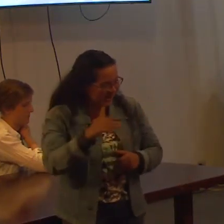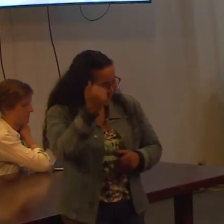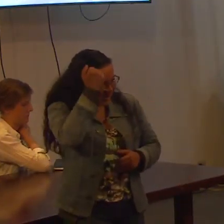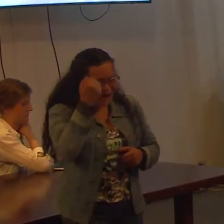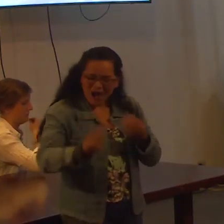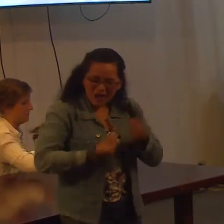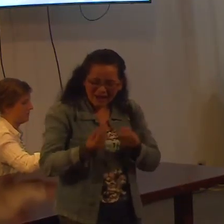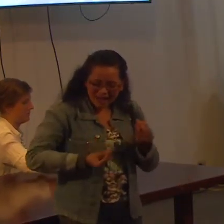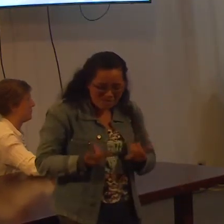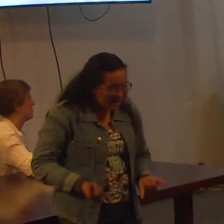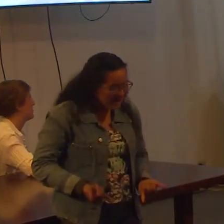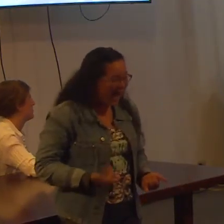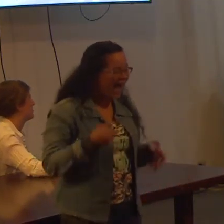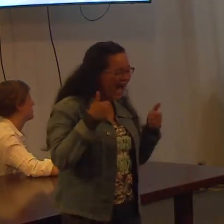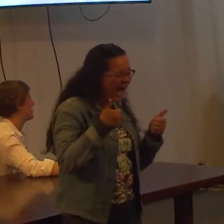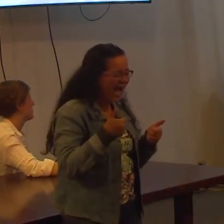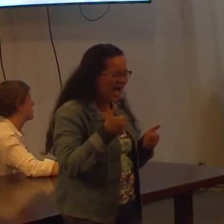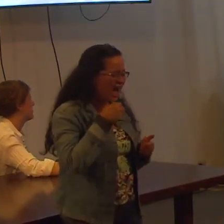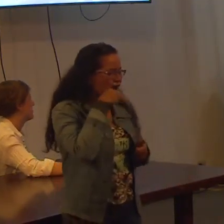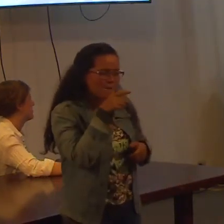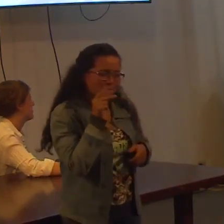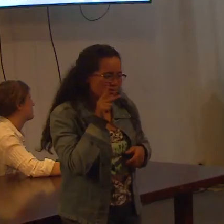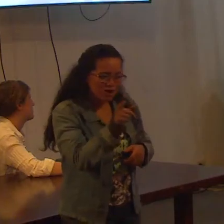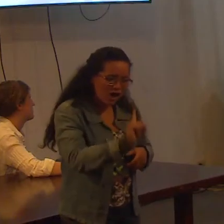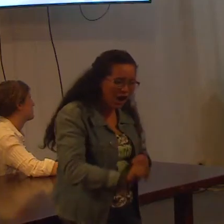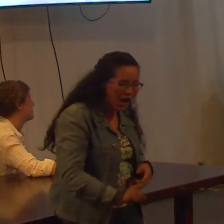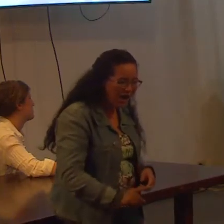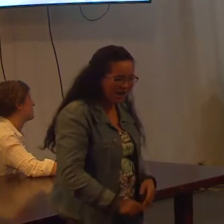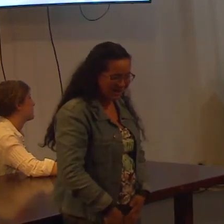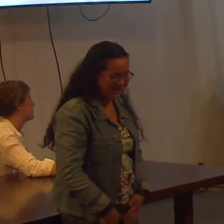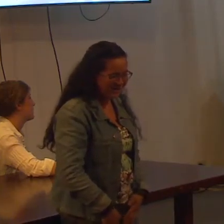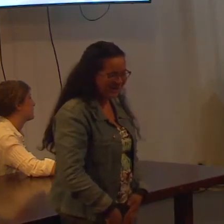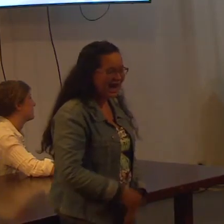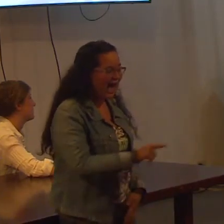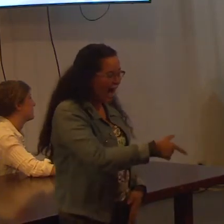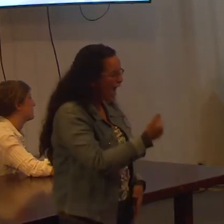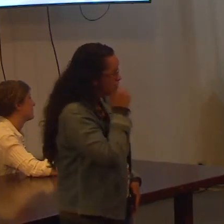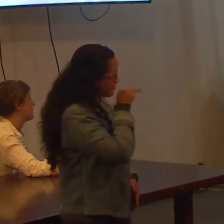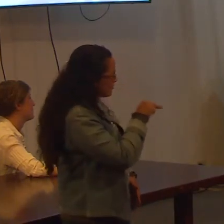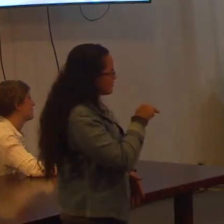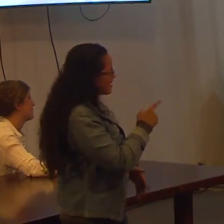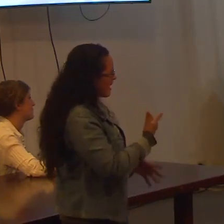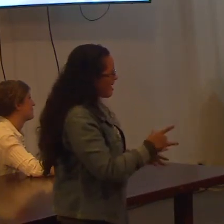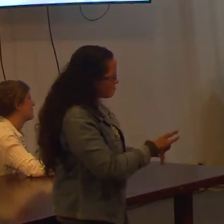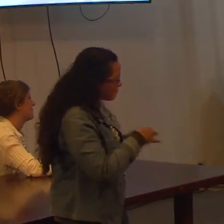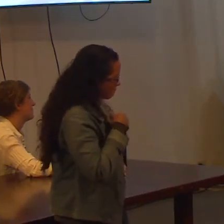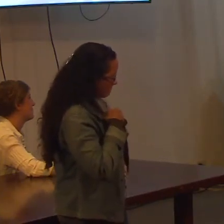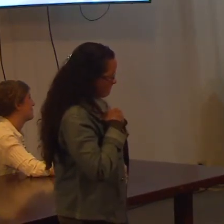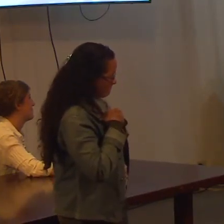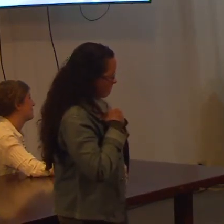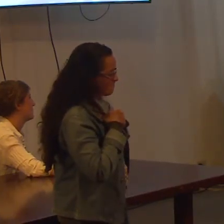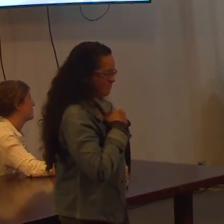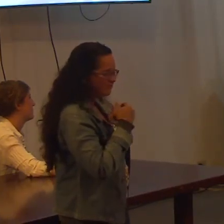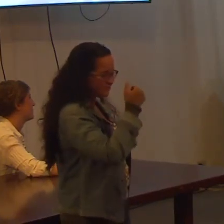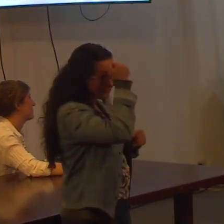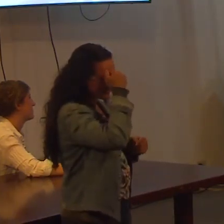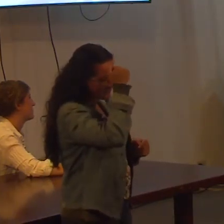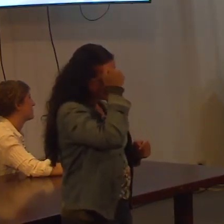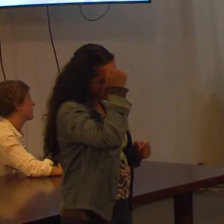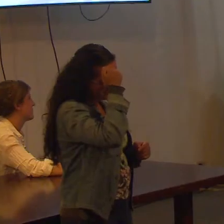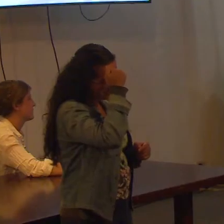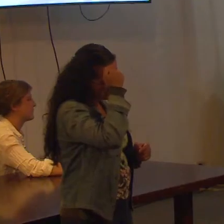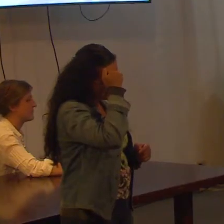Vamos a cambiar de rutina. Entonces todo esto como que a uno lo enriquecía como docente en formación